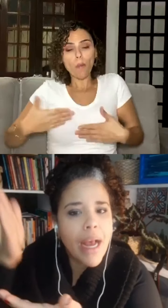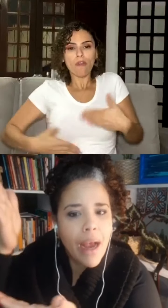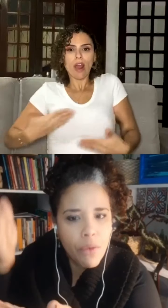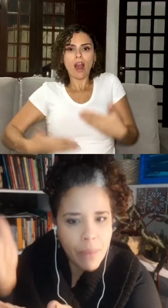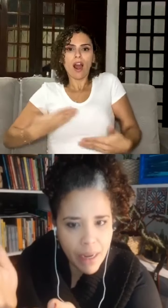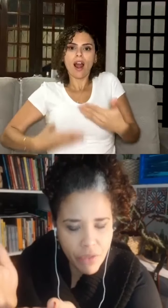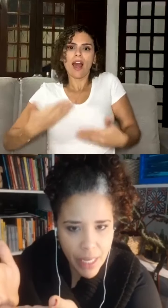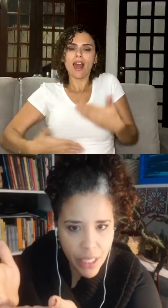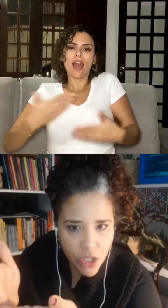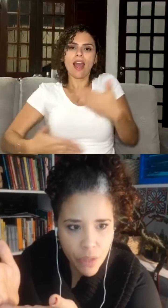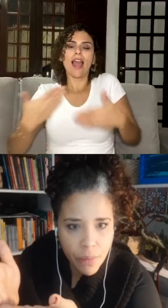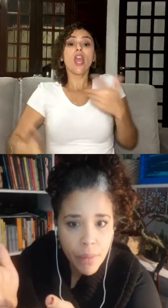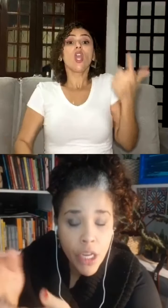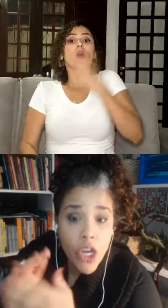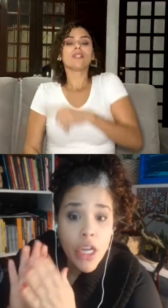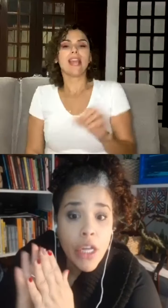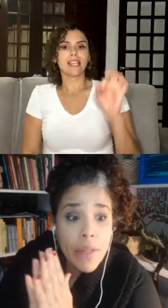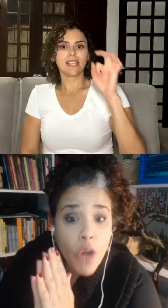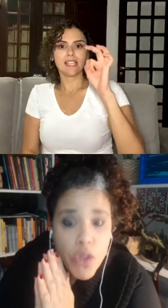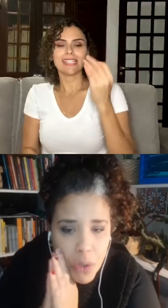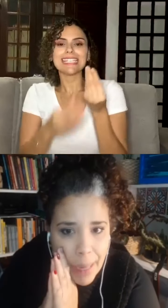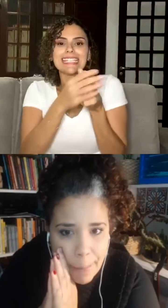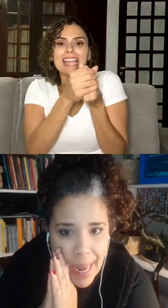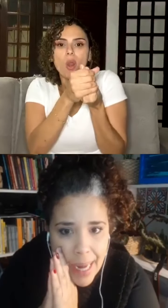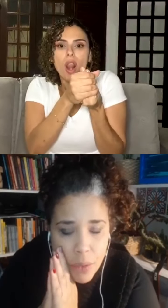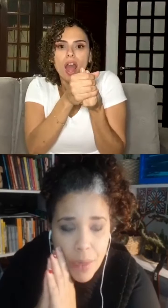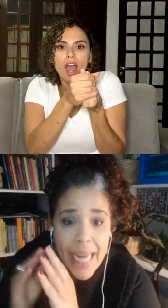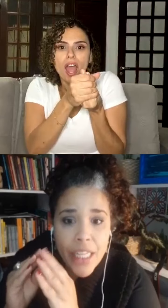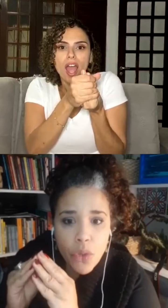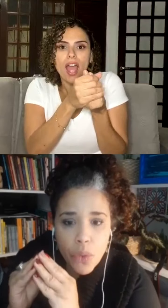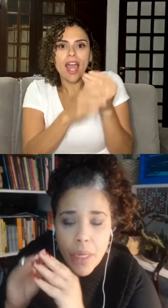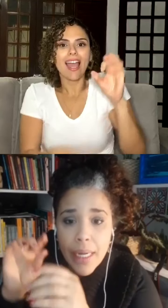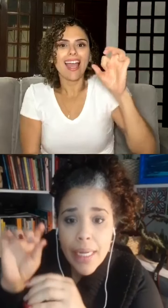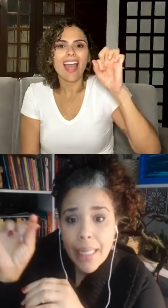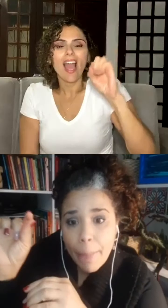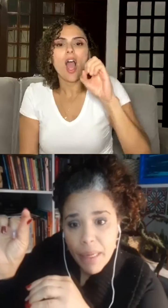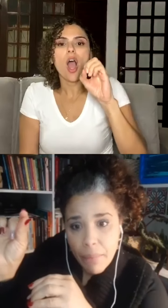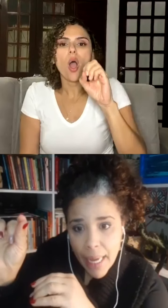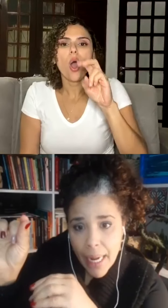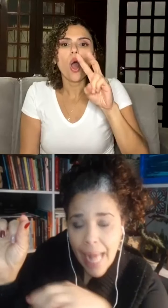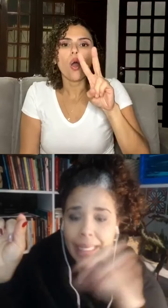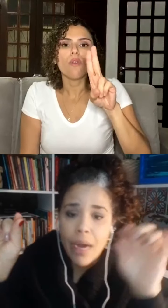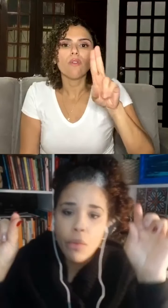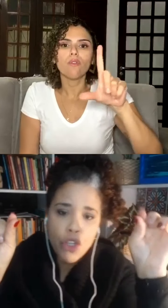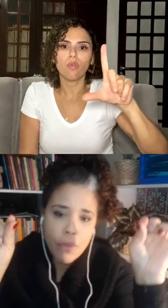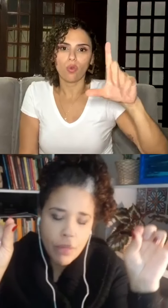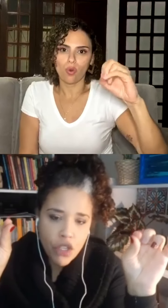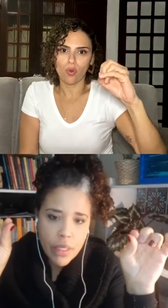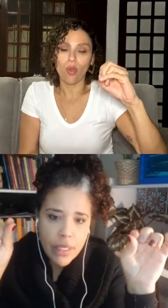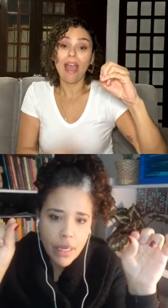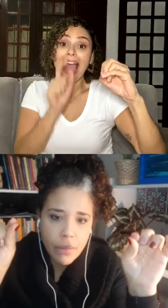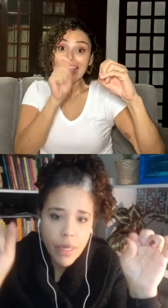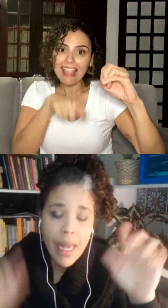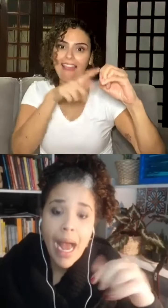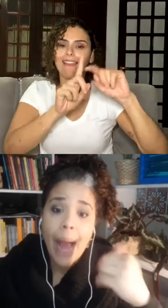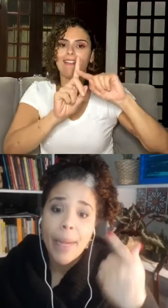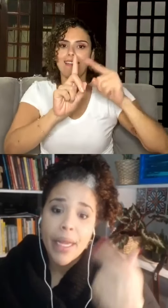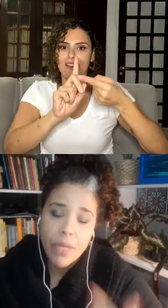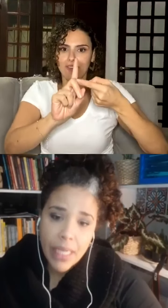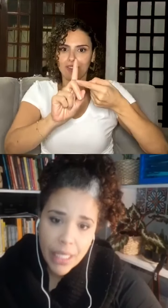gerar uma gravidez. Nosso trabalho, ele dura da primeira até a última menstruação.